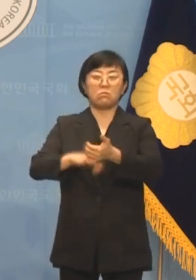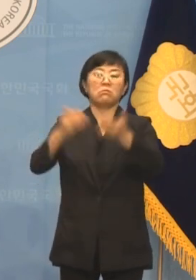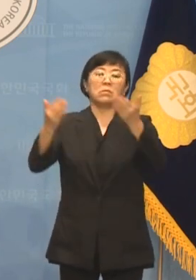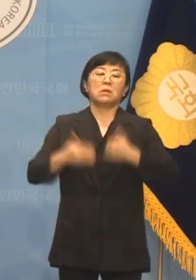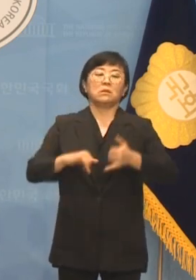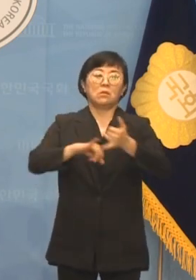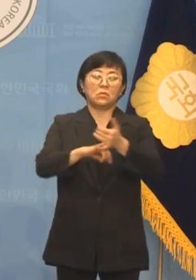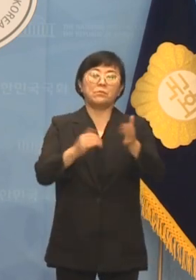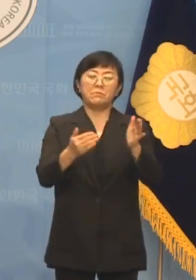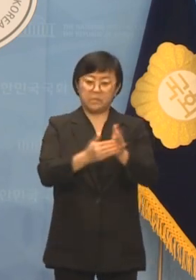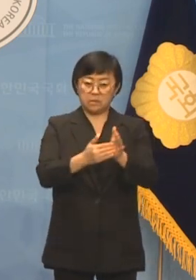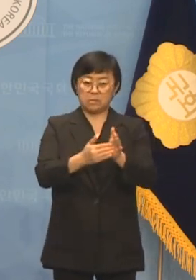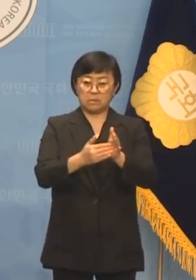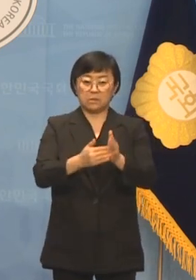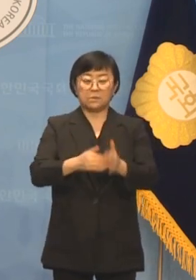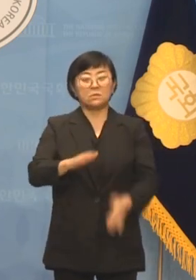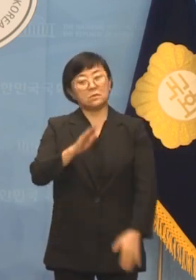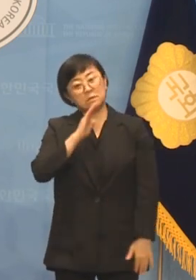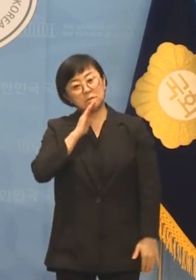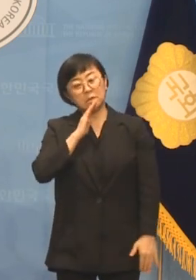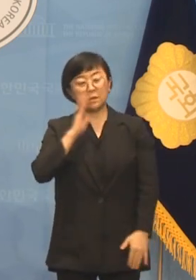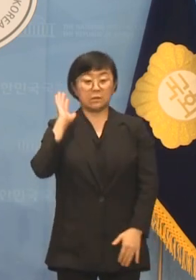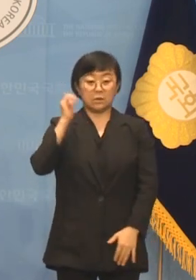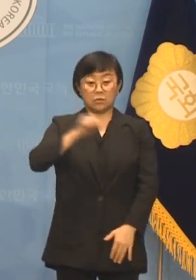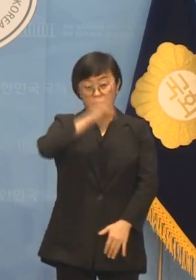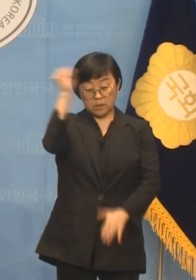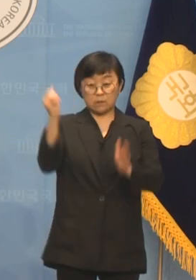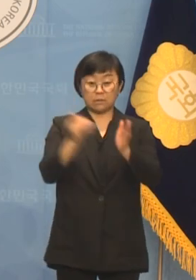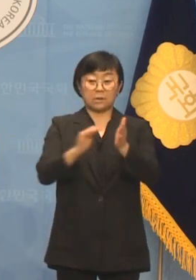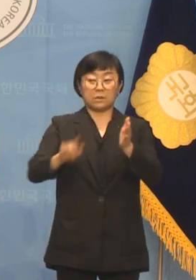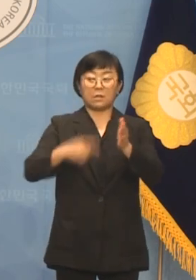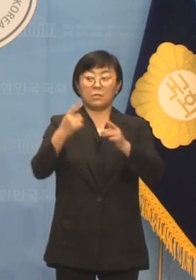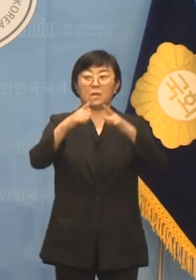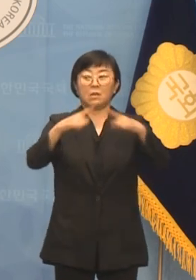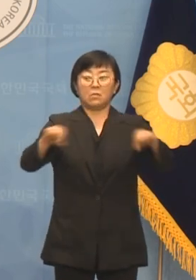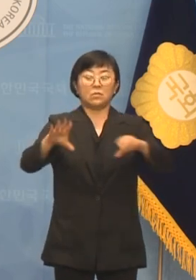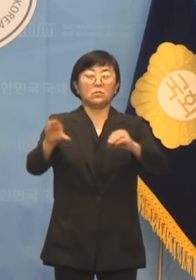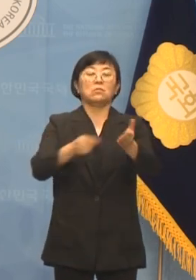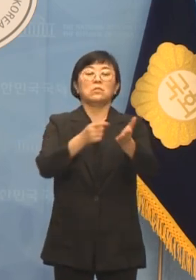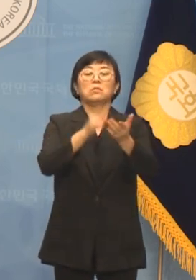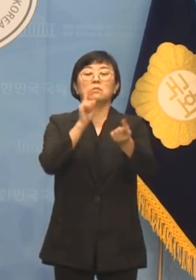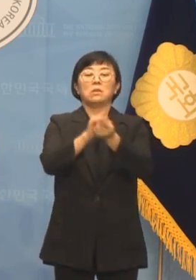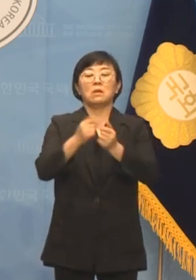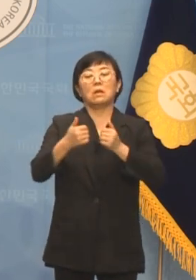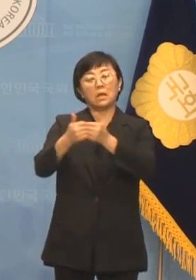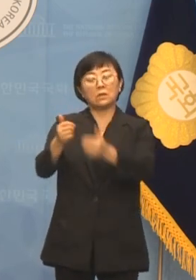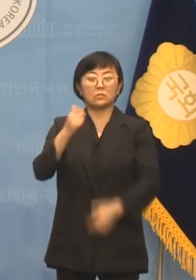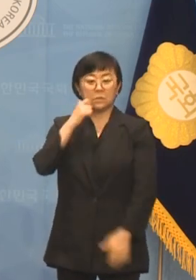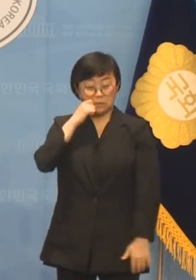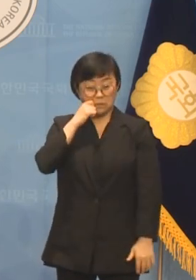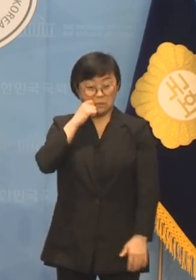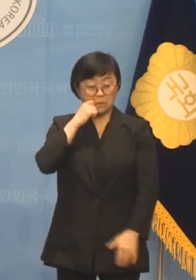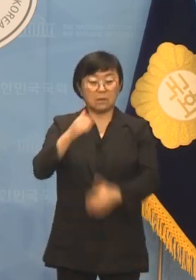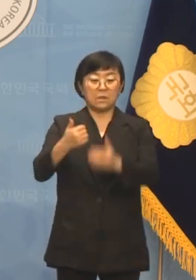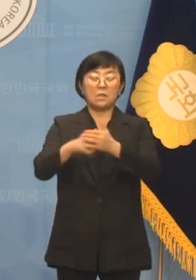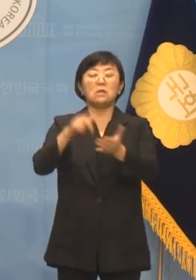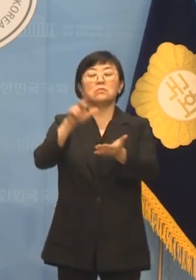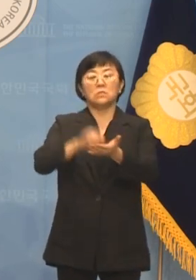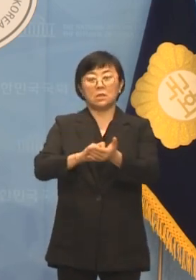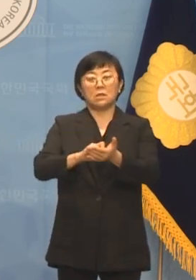것이라고 약속했으나 정작 대통령이 된 후 일본 총리를 만나 항의는커녕 유한부